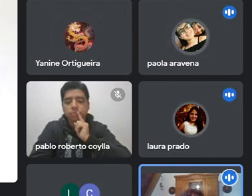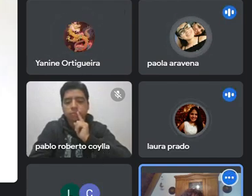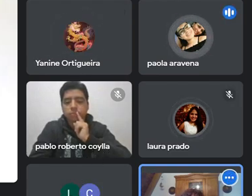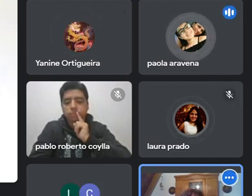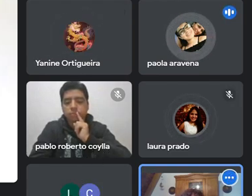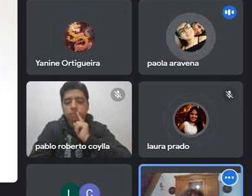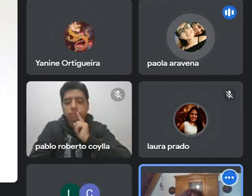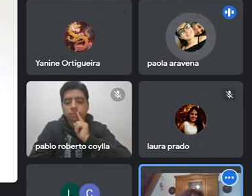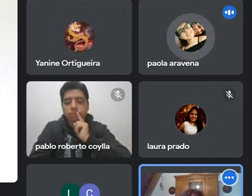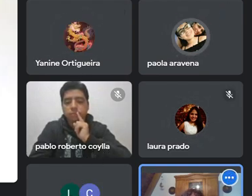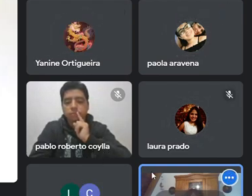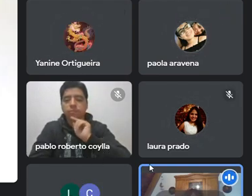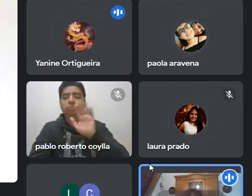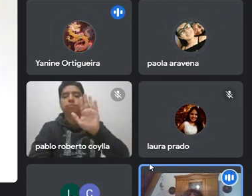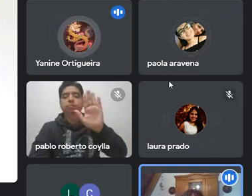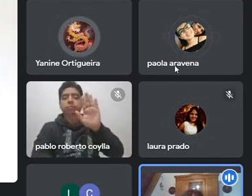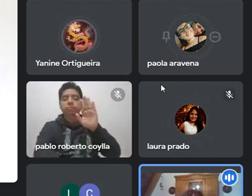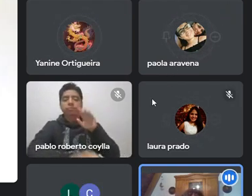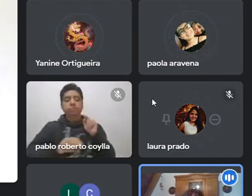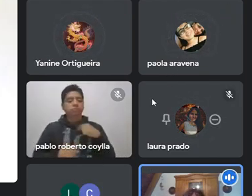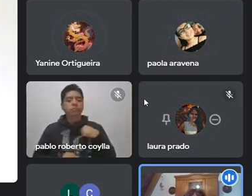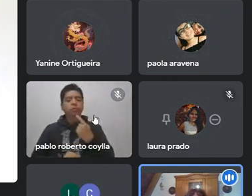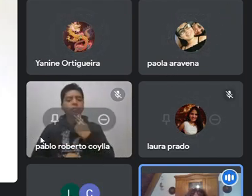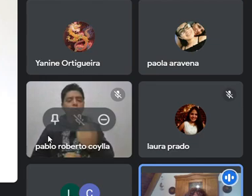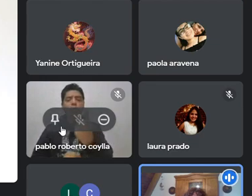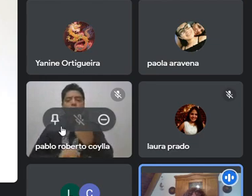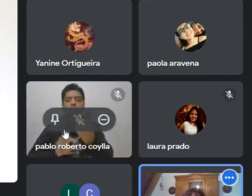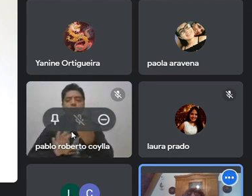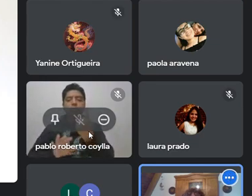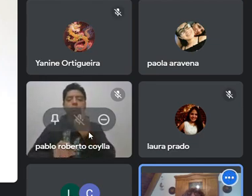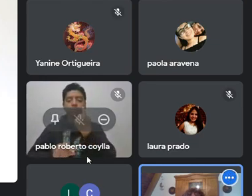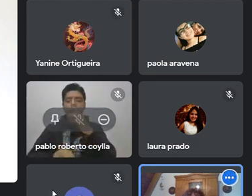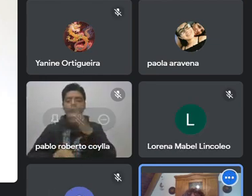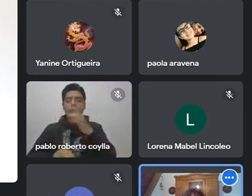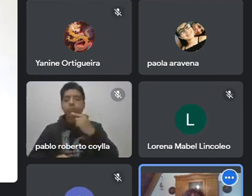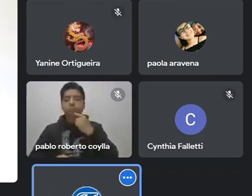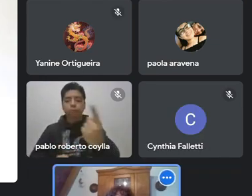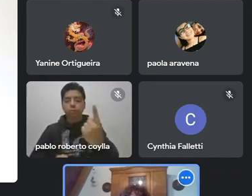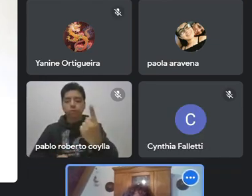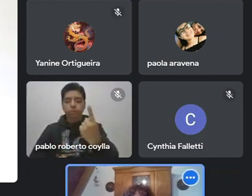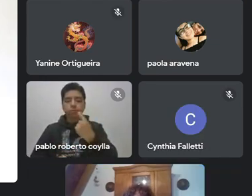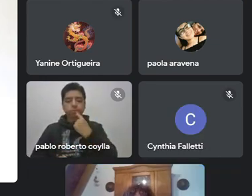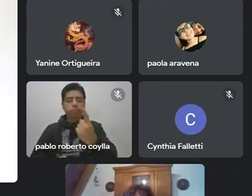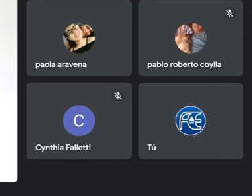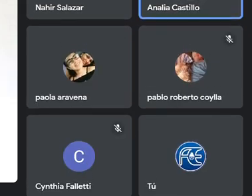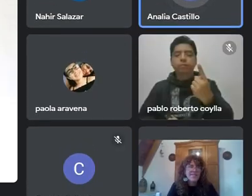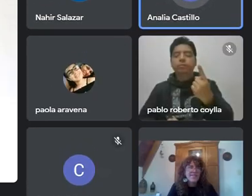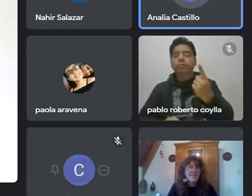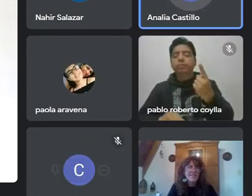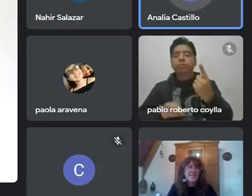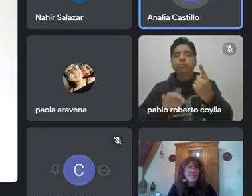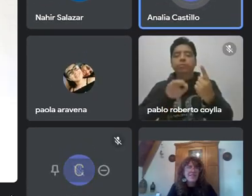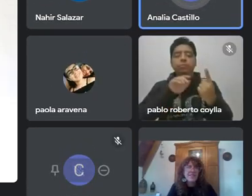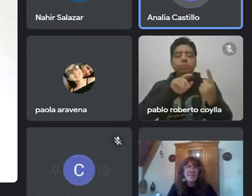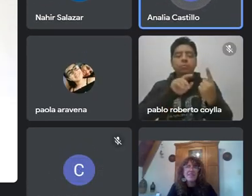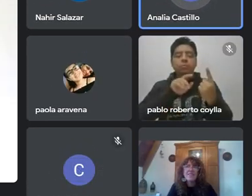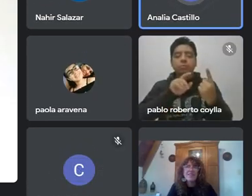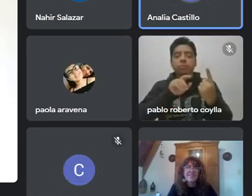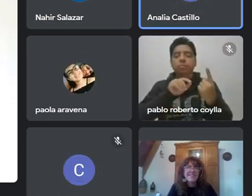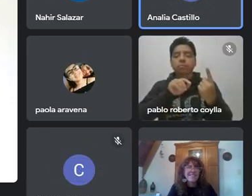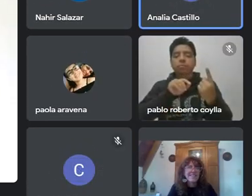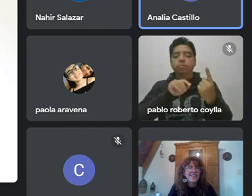Chao, José, gracias. De nada, chao. A ver, ¿qué pregunta va a hacer Pablo por ahí? Sí.